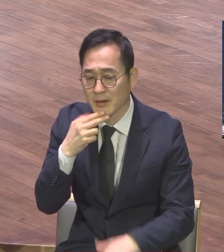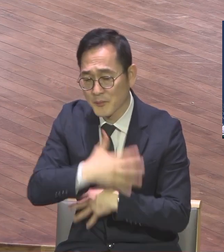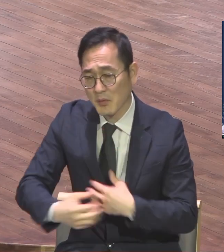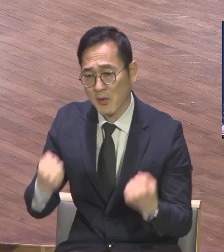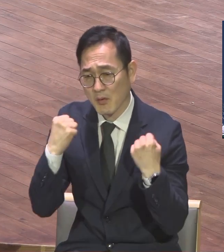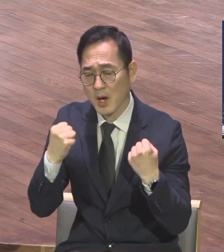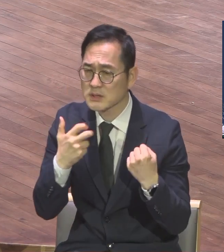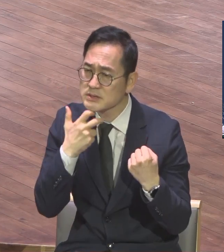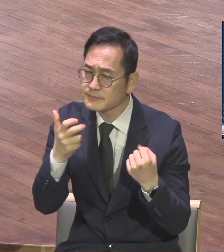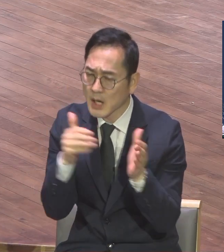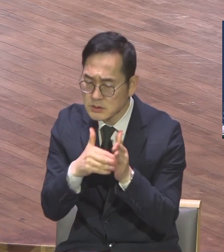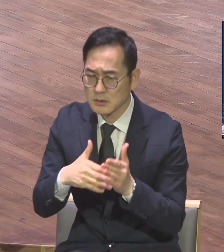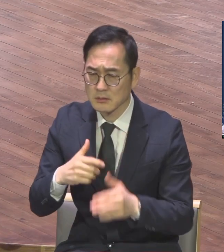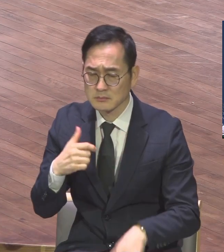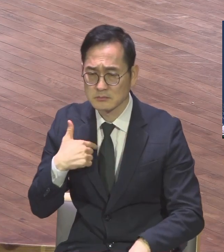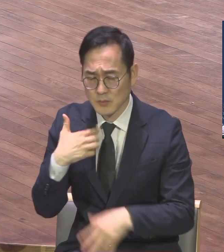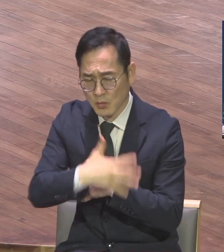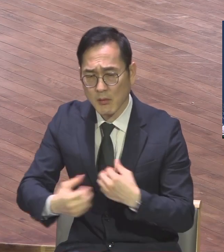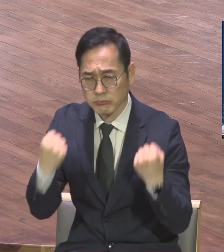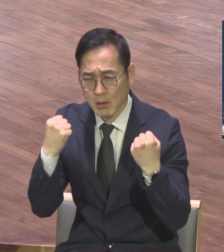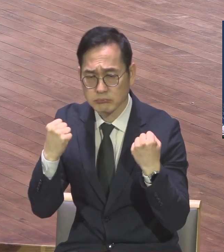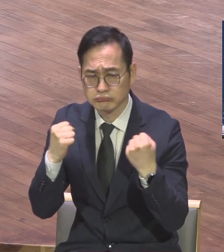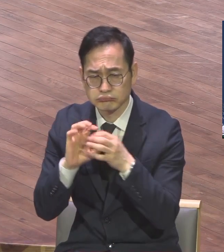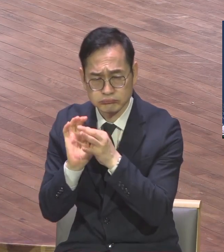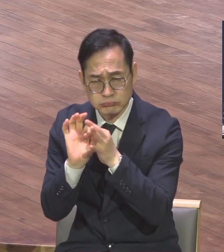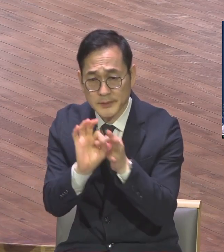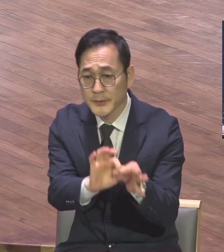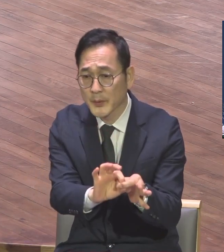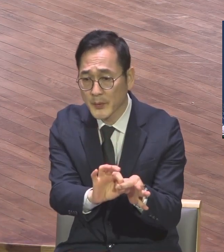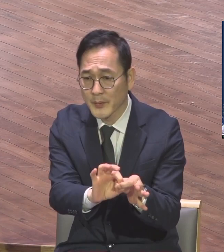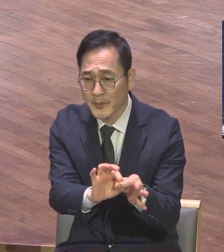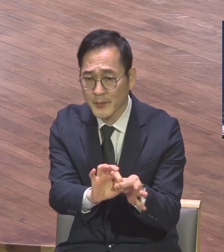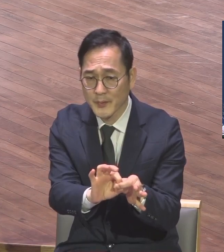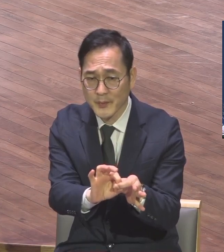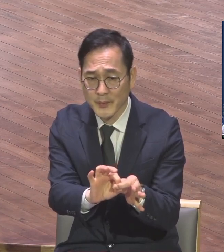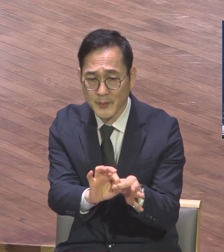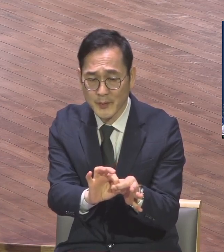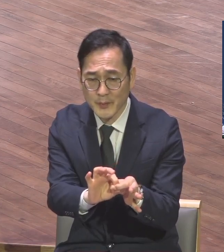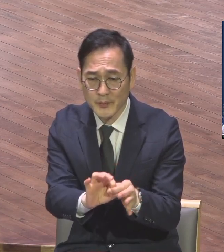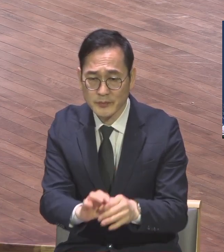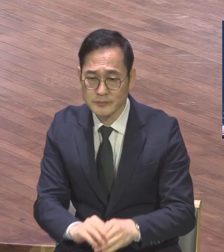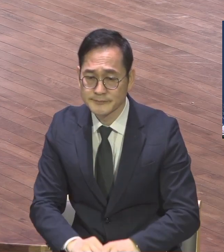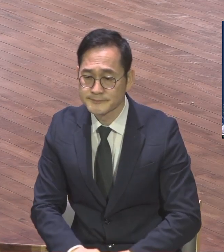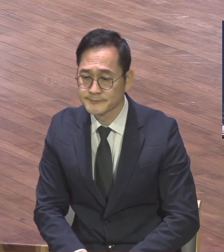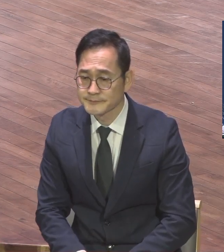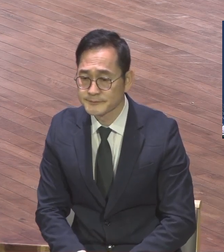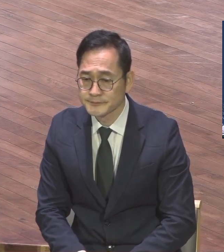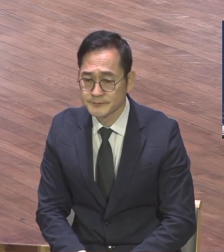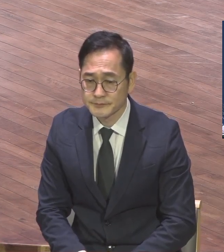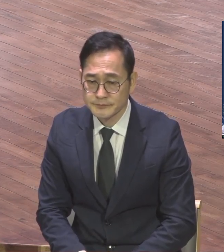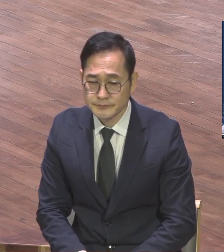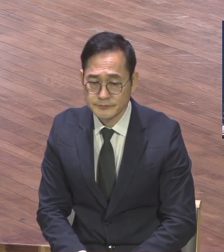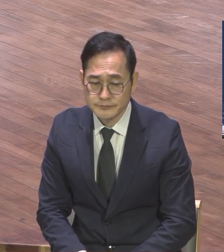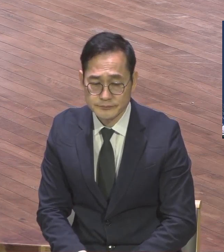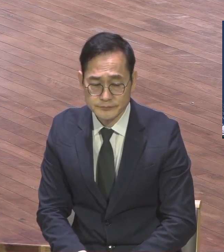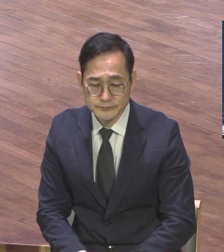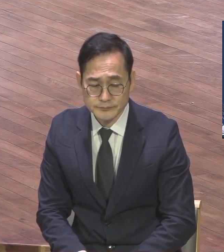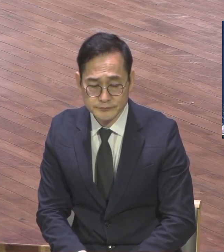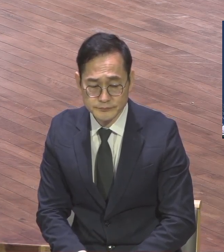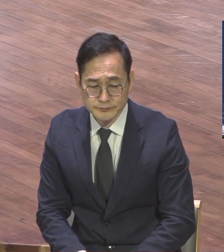70 가까이 살면서 그때까지는 이렇게 건강을 유지했는데, 그러나 이제